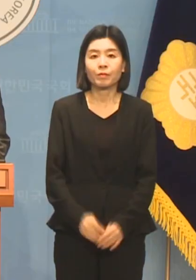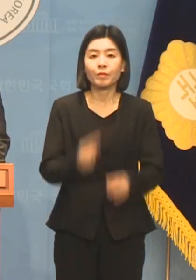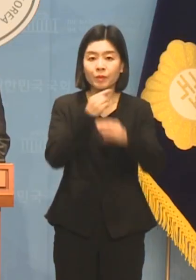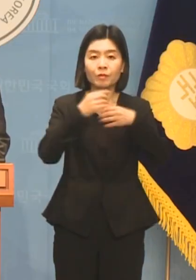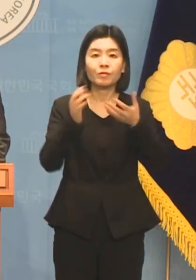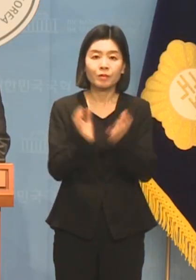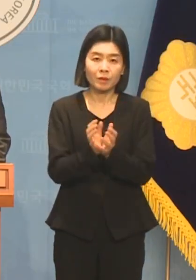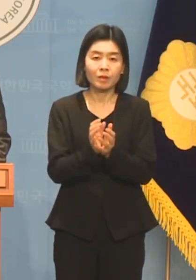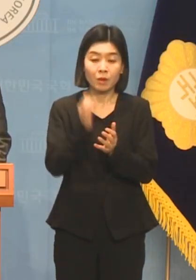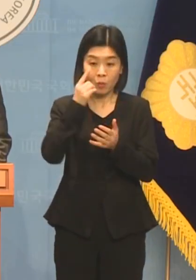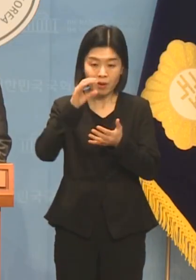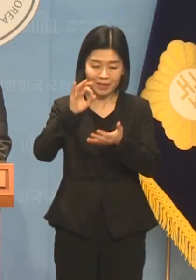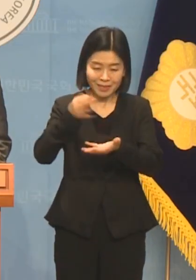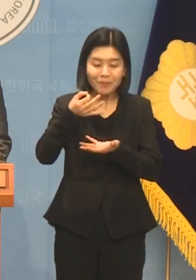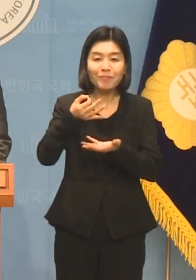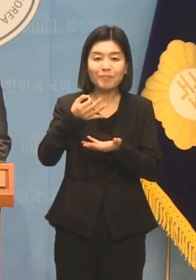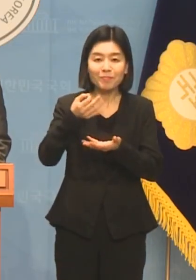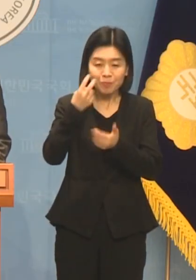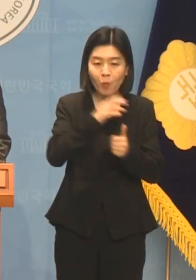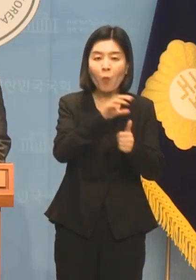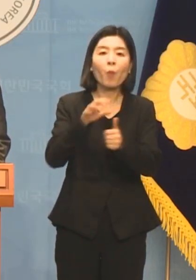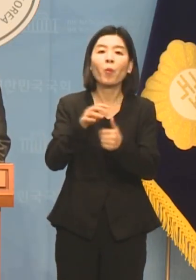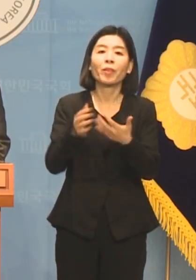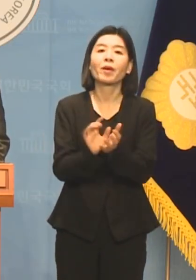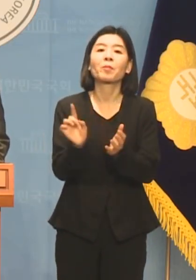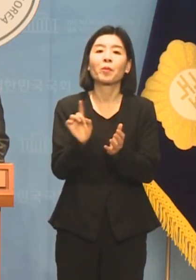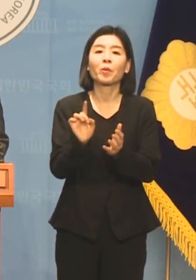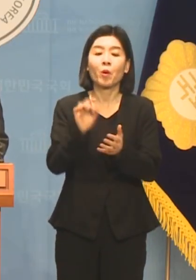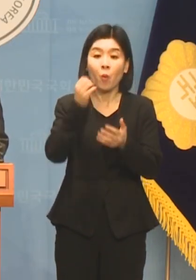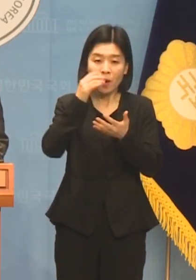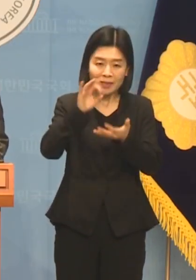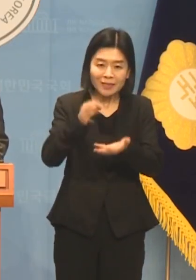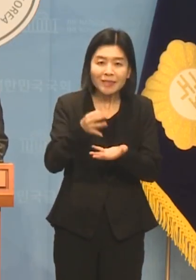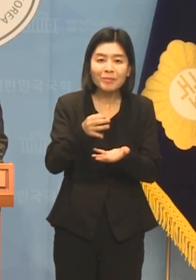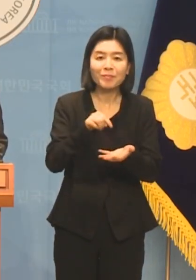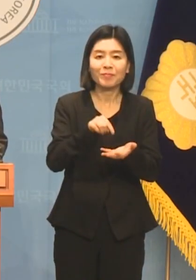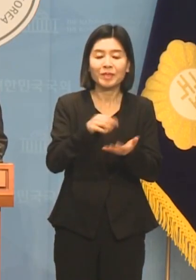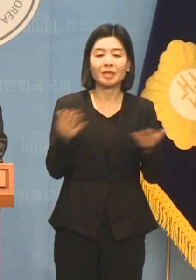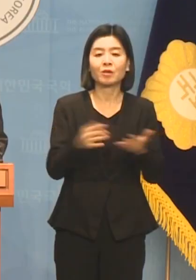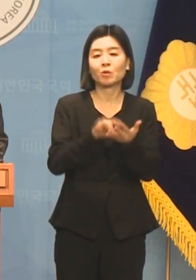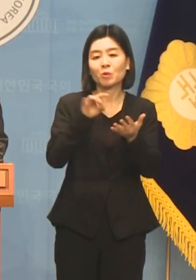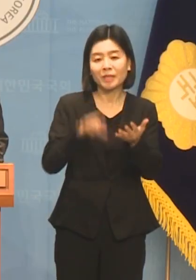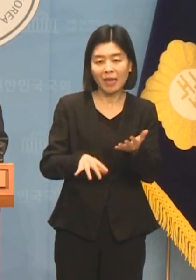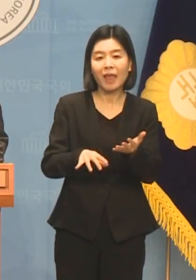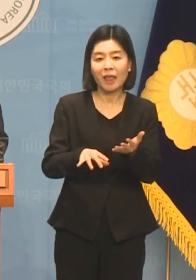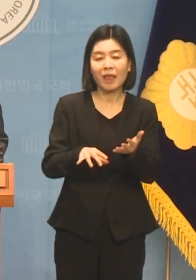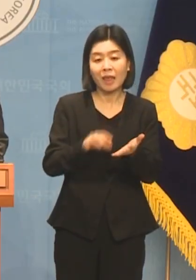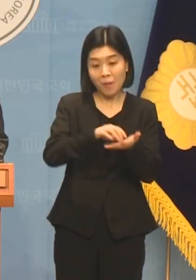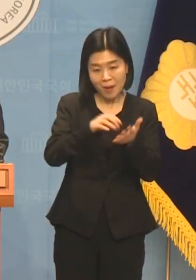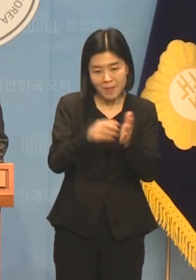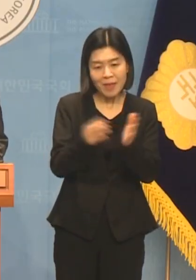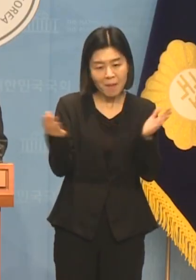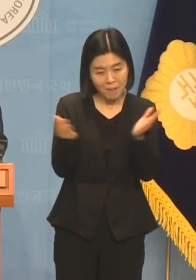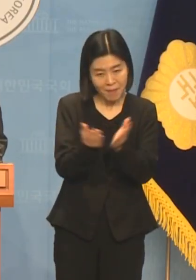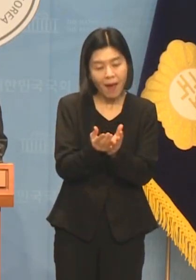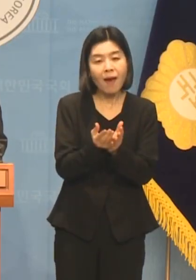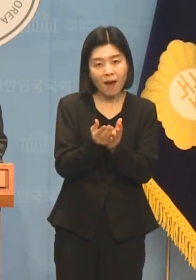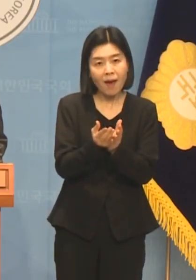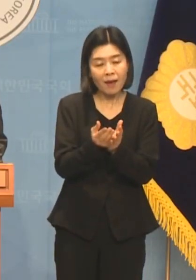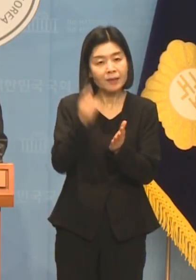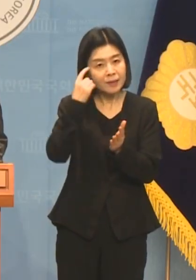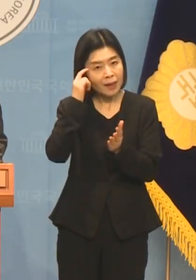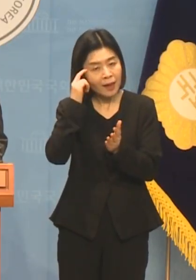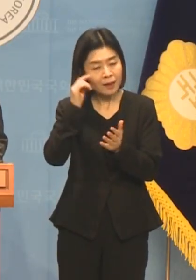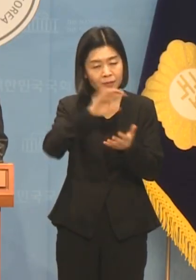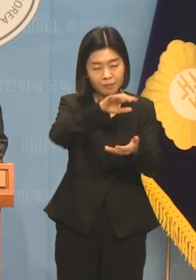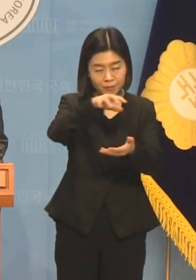민주당 월급방위대는 월급쟁이 근로소득세 과세 합리화 방안 마련을 위해 다양한 의견 수렴 절차를